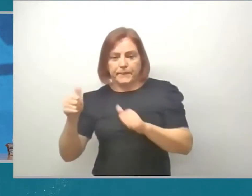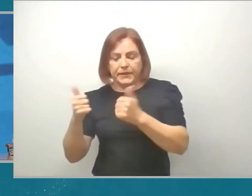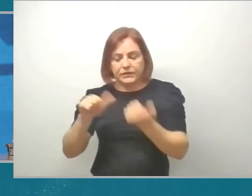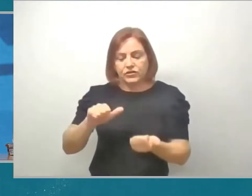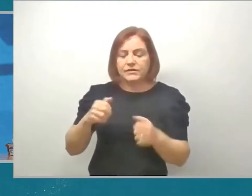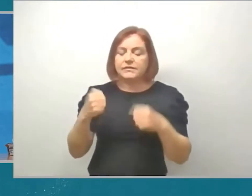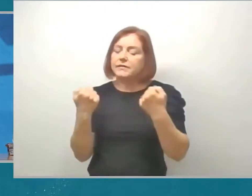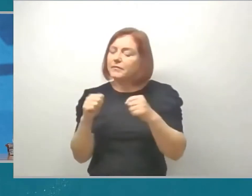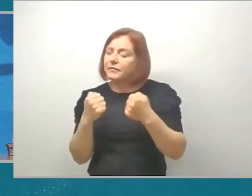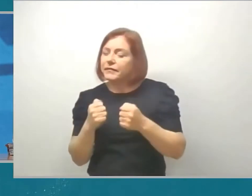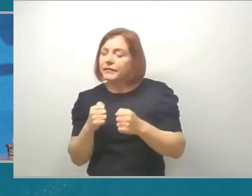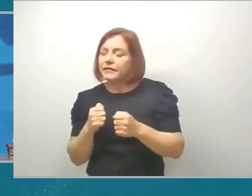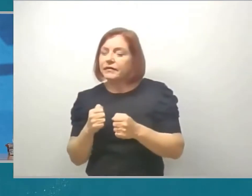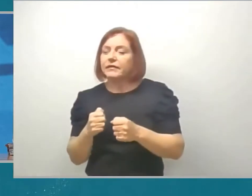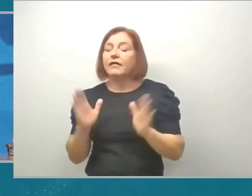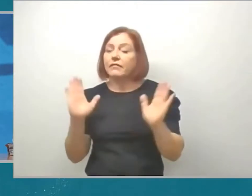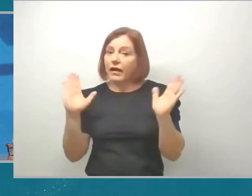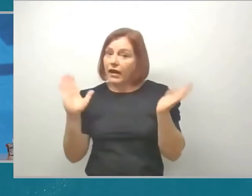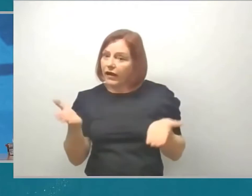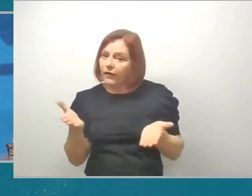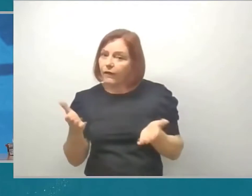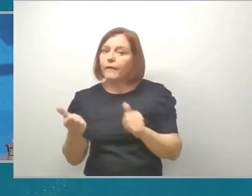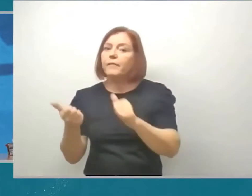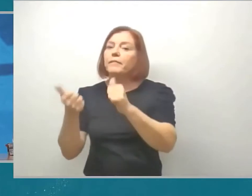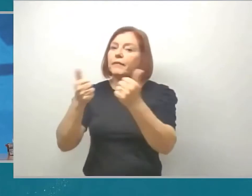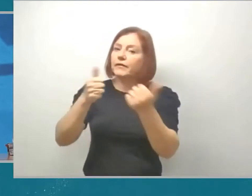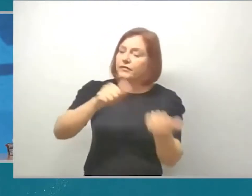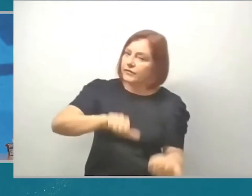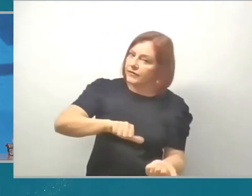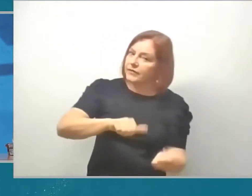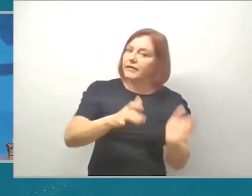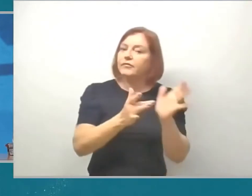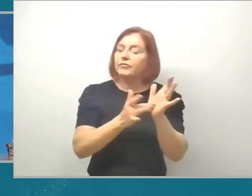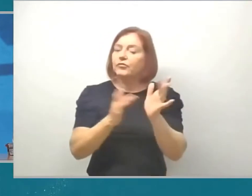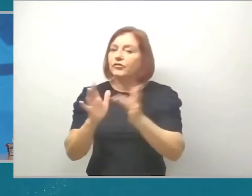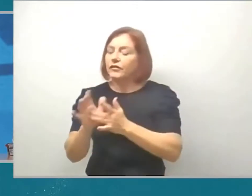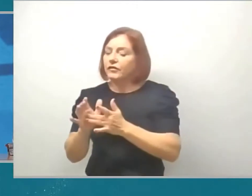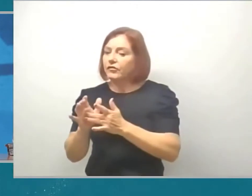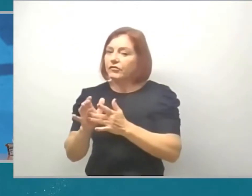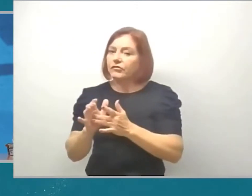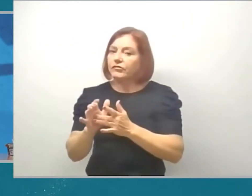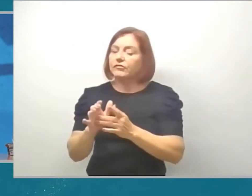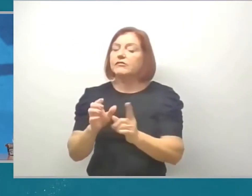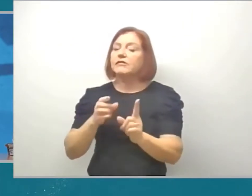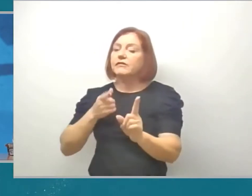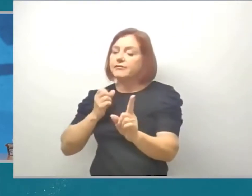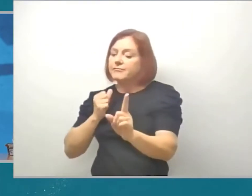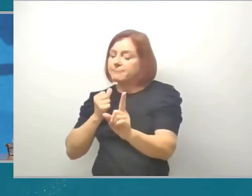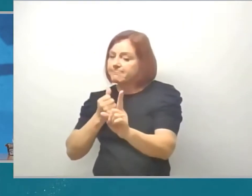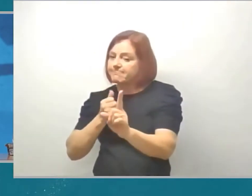só, mas João Batista não seguiu o Senhor, ele então teve próprios